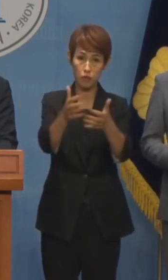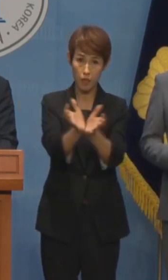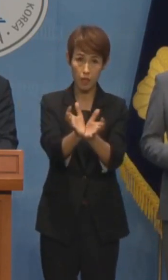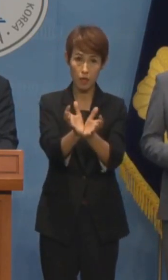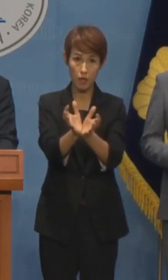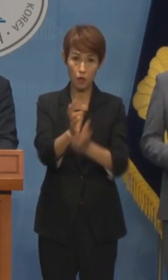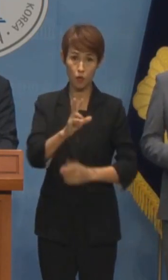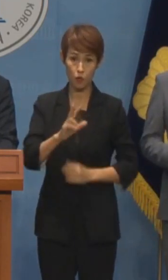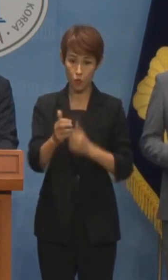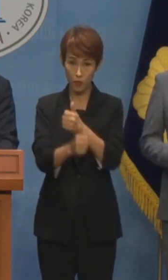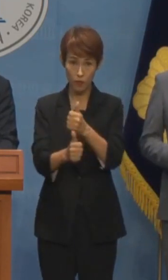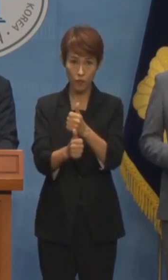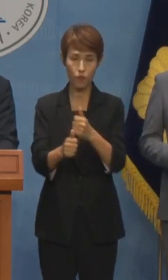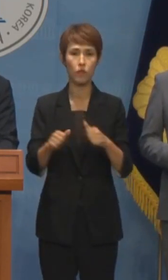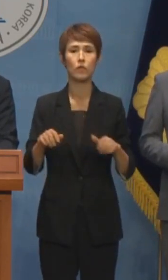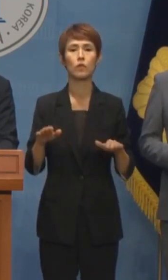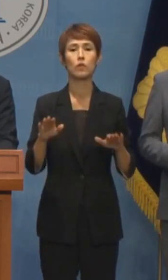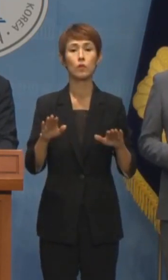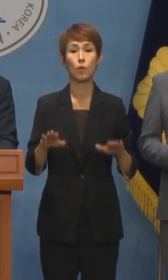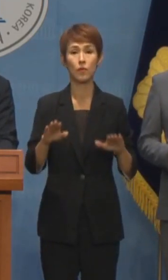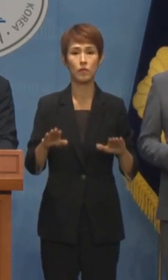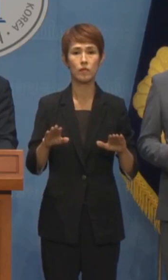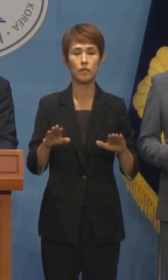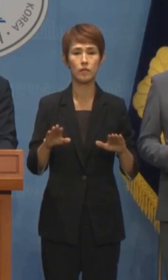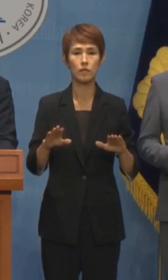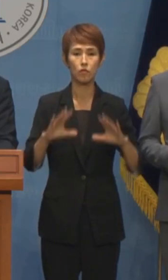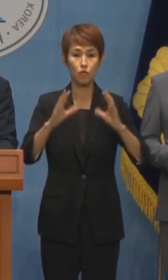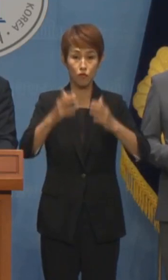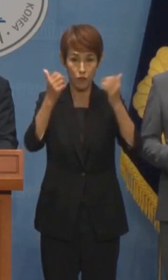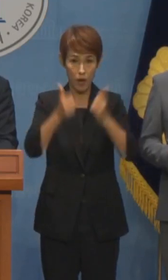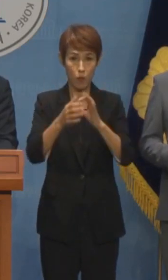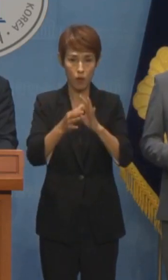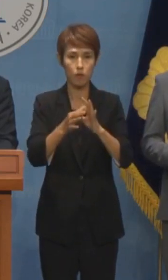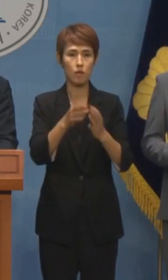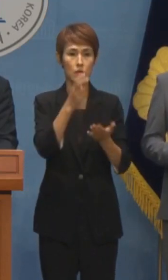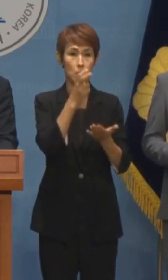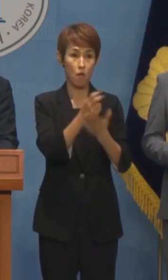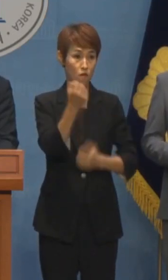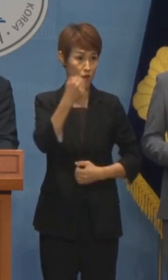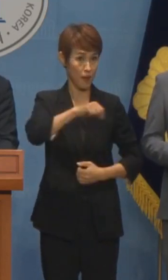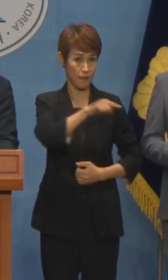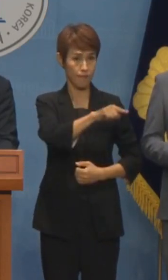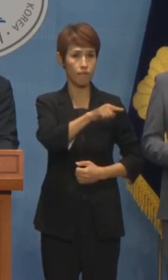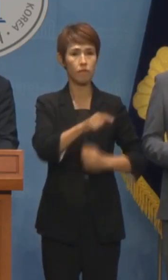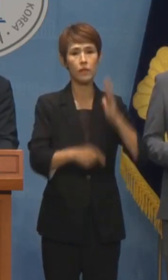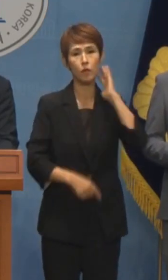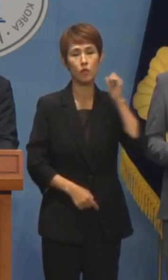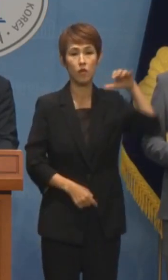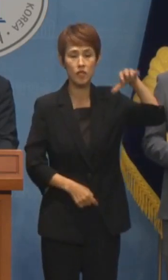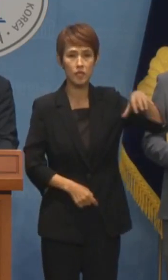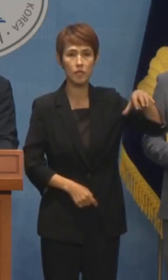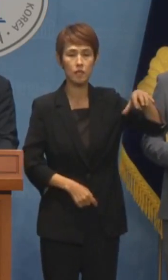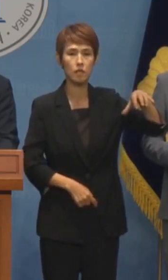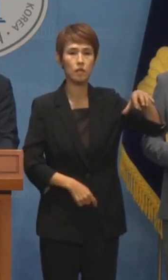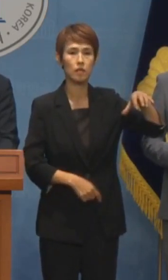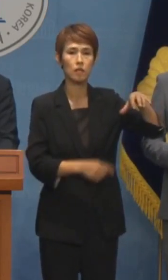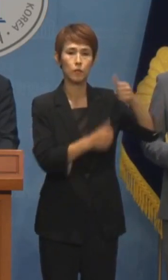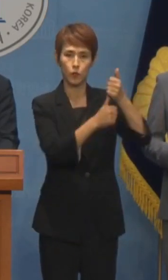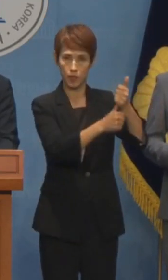오늘 국회에서의 증언 감정 등에 관한 법률 위반으로 강의구 대통령실 부속실장을